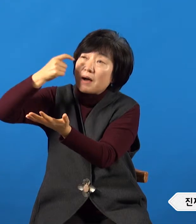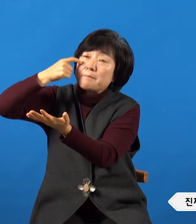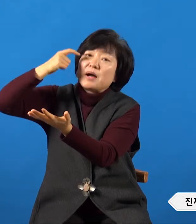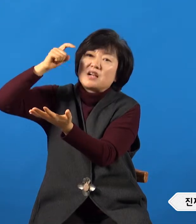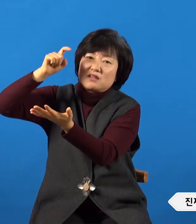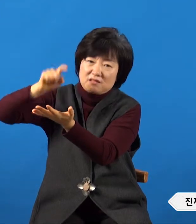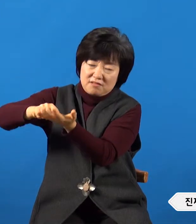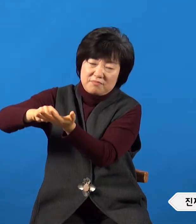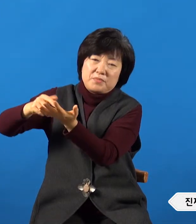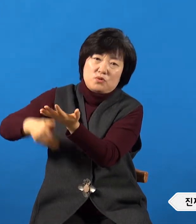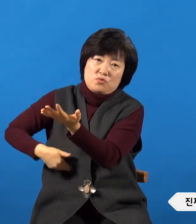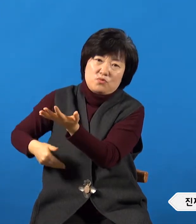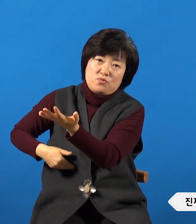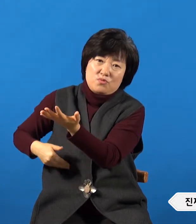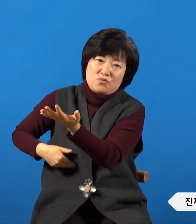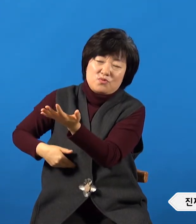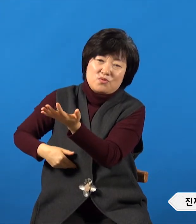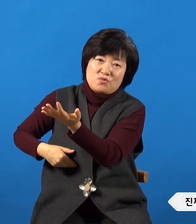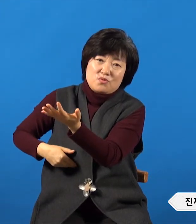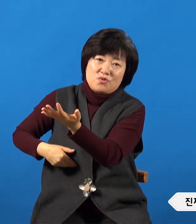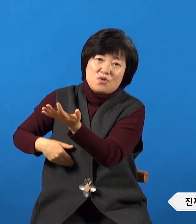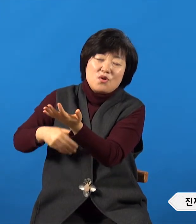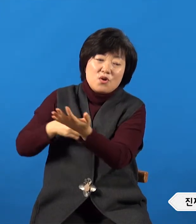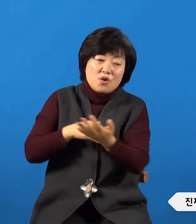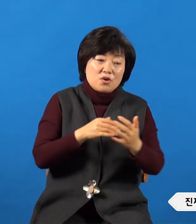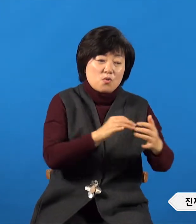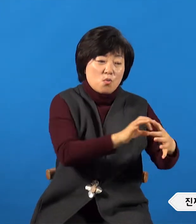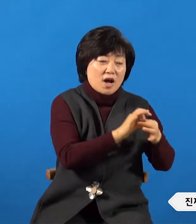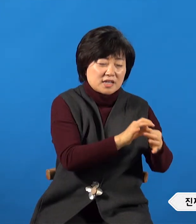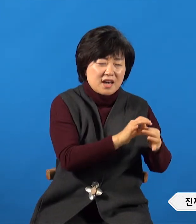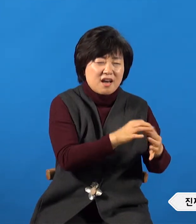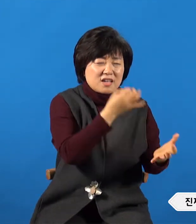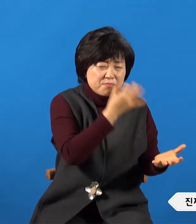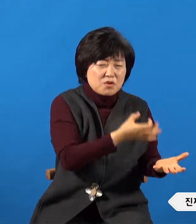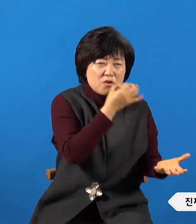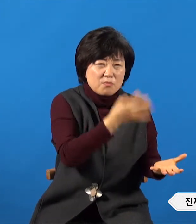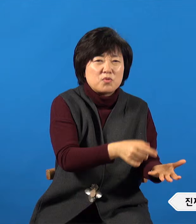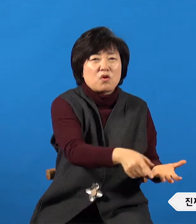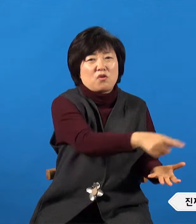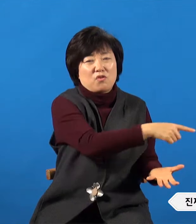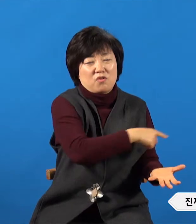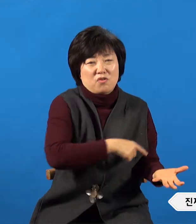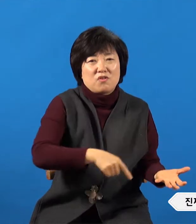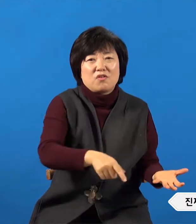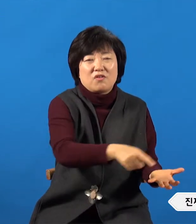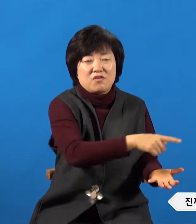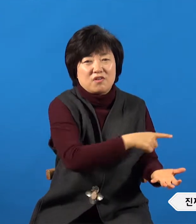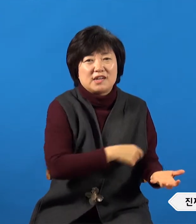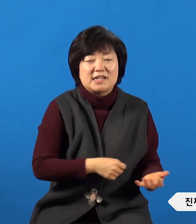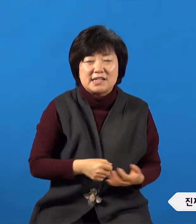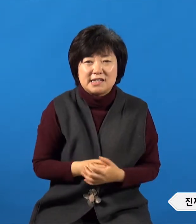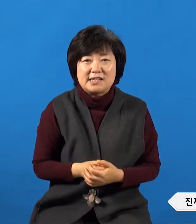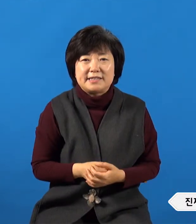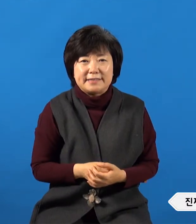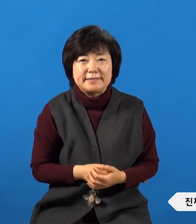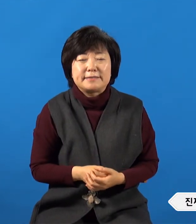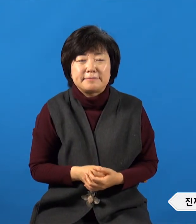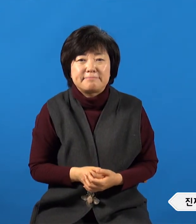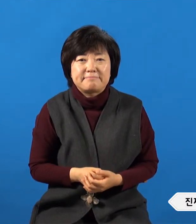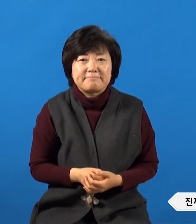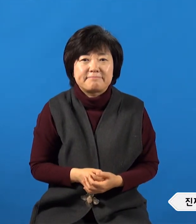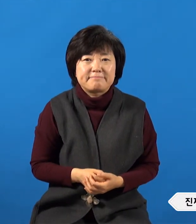확인되지 않다면 우리는 여전히 관계 가운데 힘들고 어려울 수밖에 없는